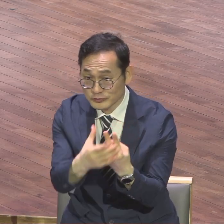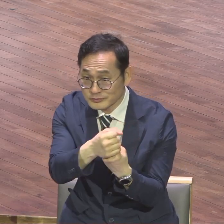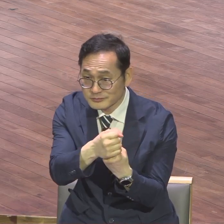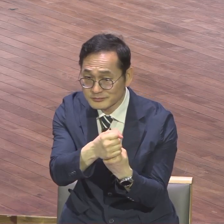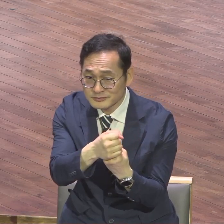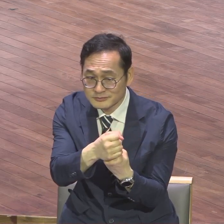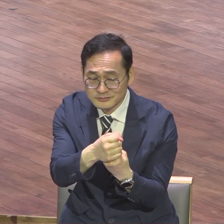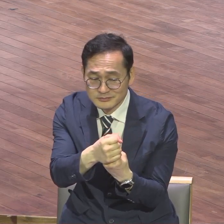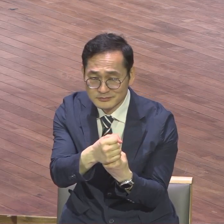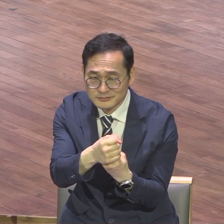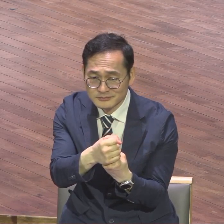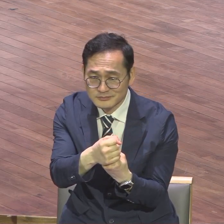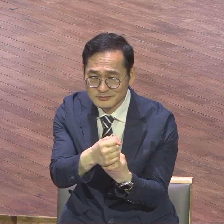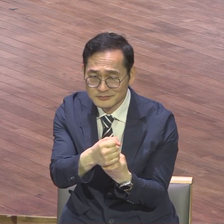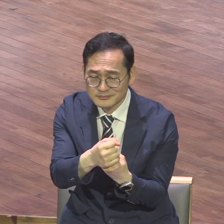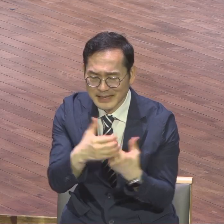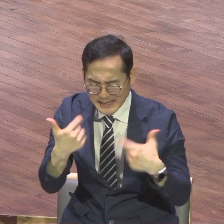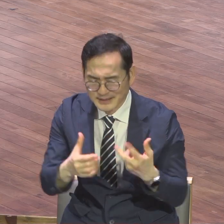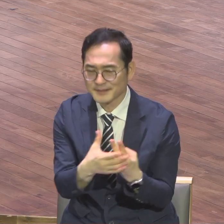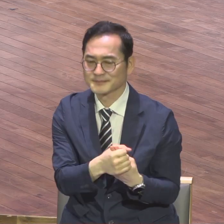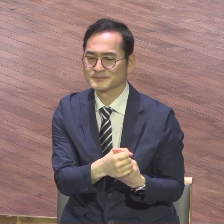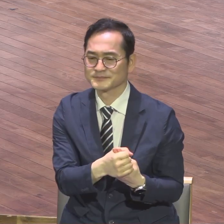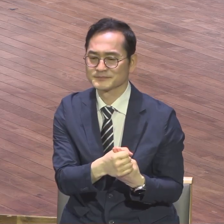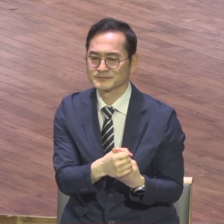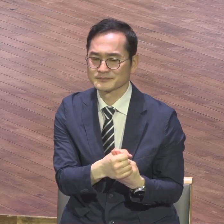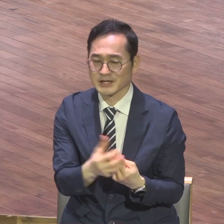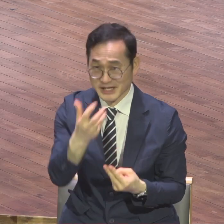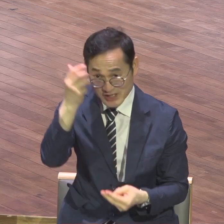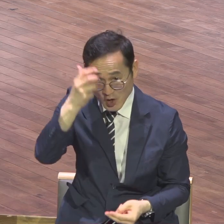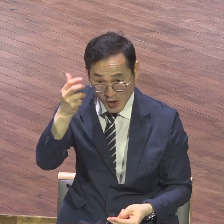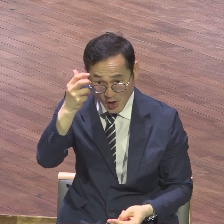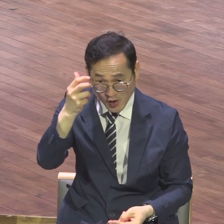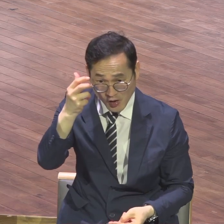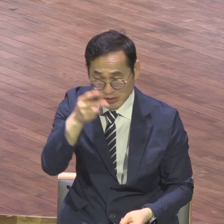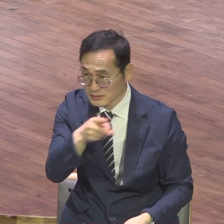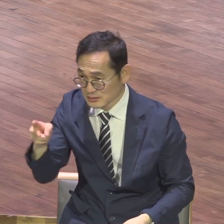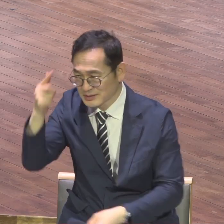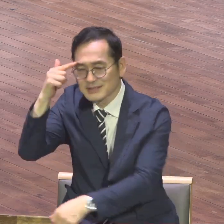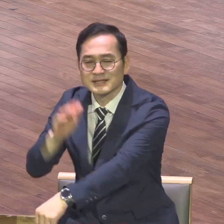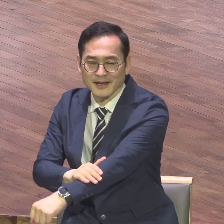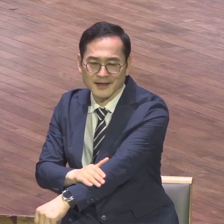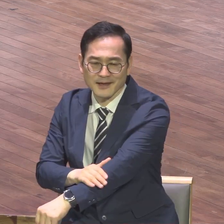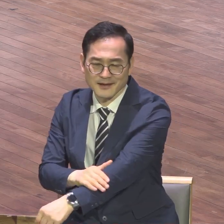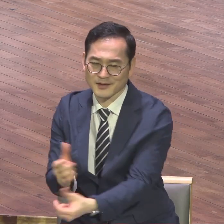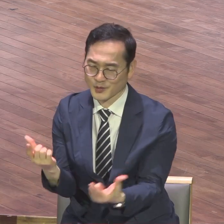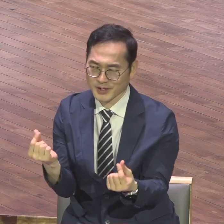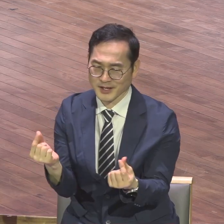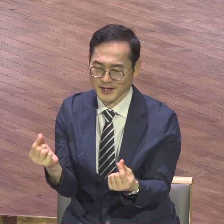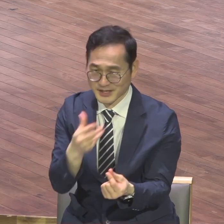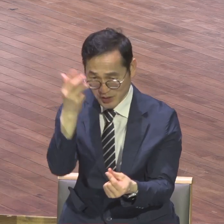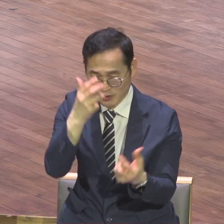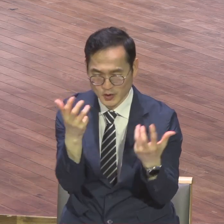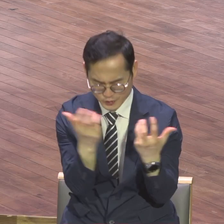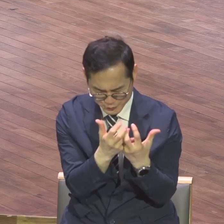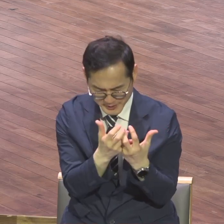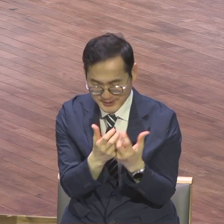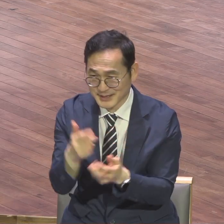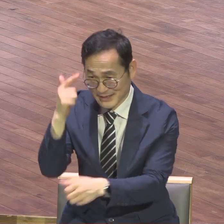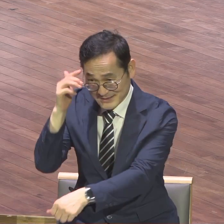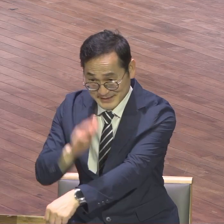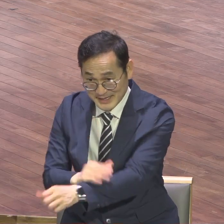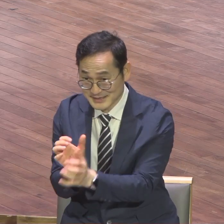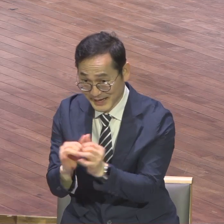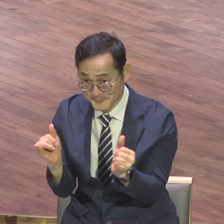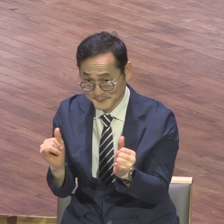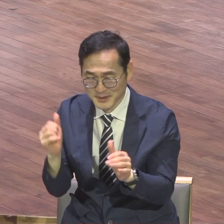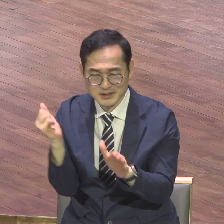똑같지요. 성령과 지혜. 성령이 바로 지혜형이기 때문에. 이 성령이 충만한 사람은요. 절대로 실패하지